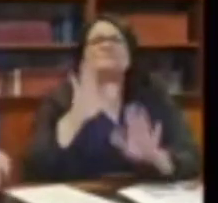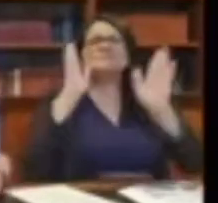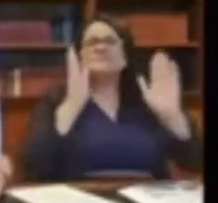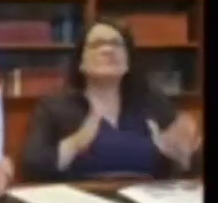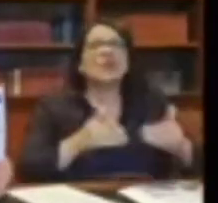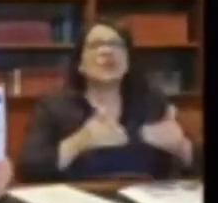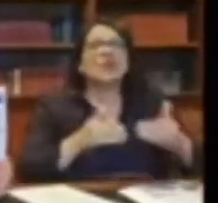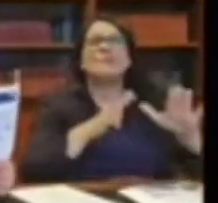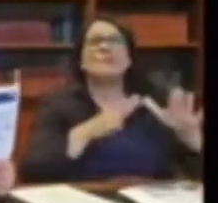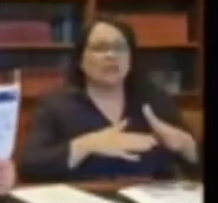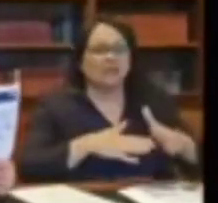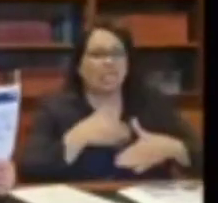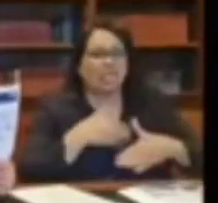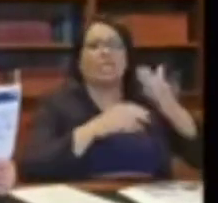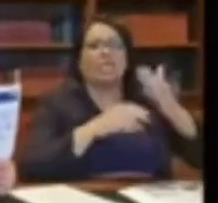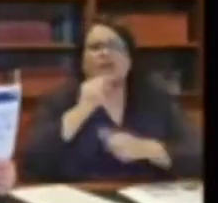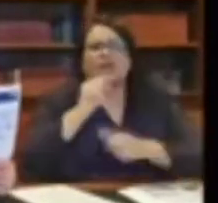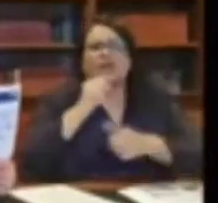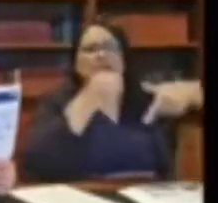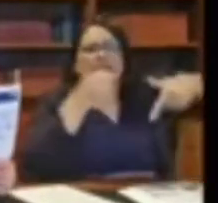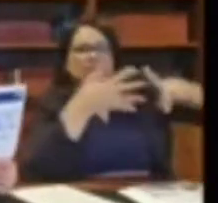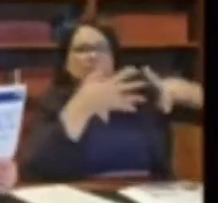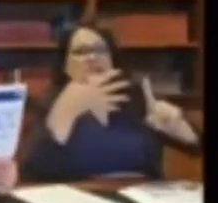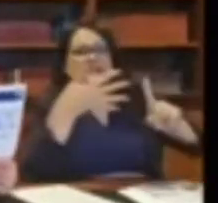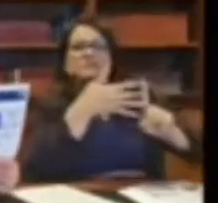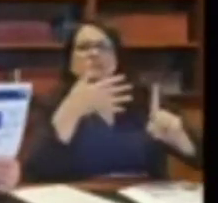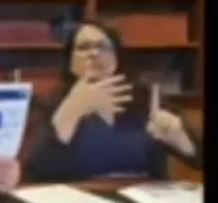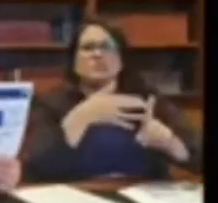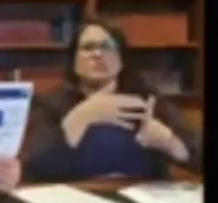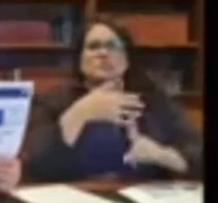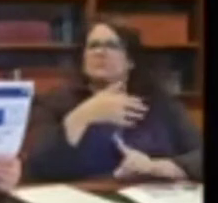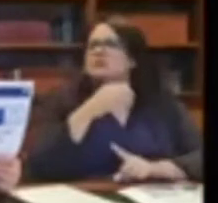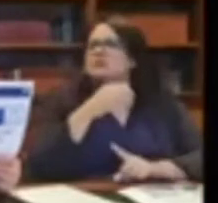desenvolvendo a síndrome de imunodeficiência adquirida